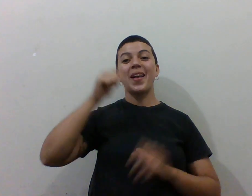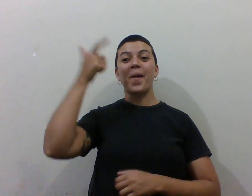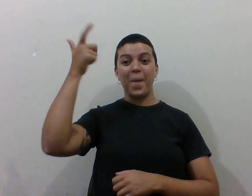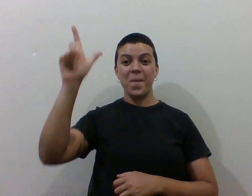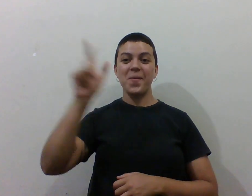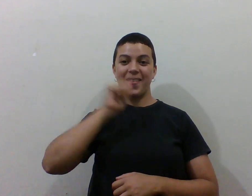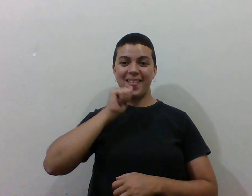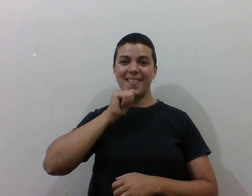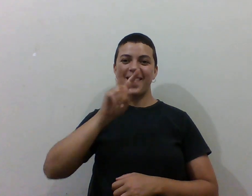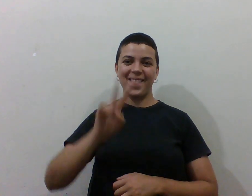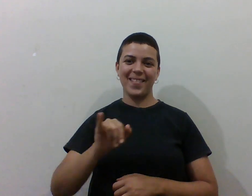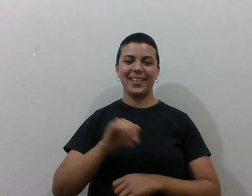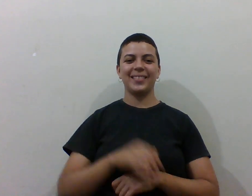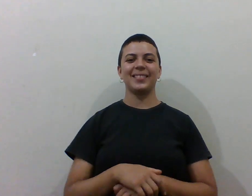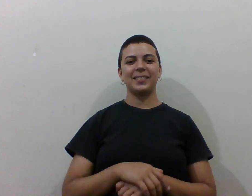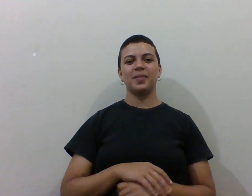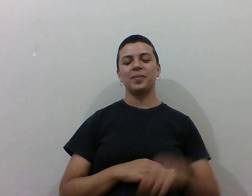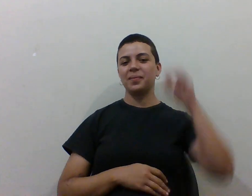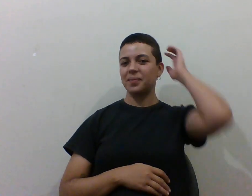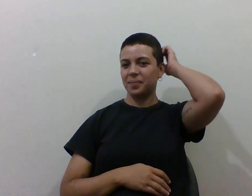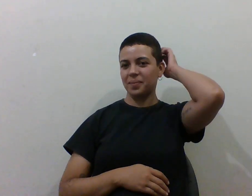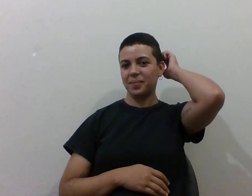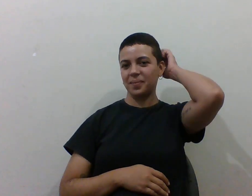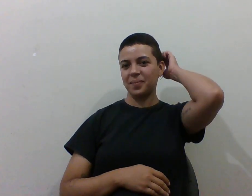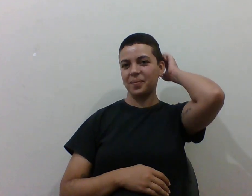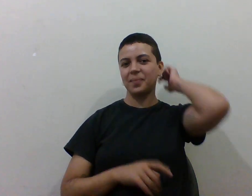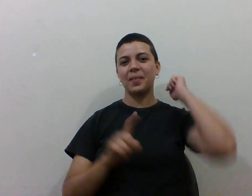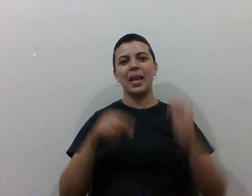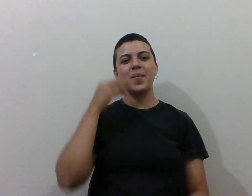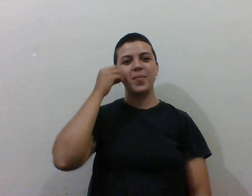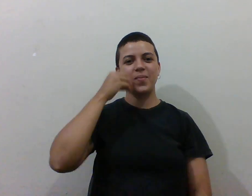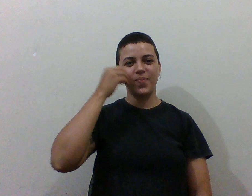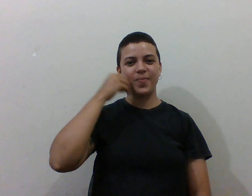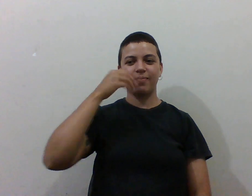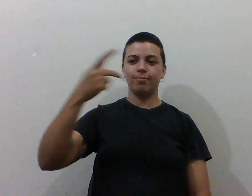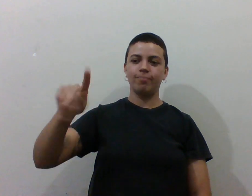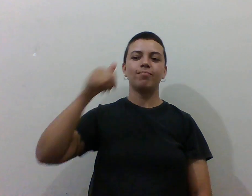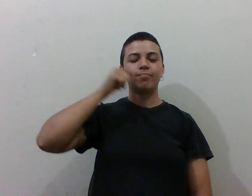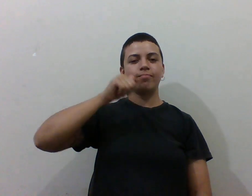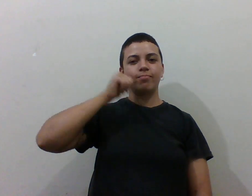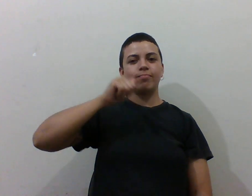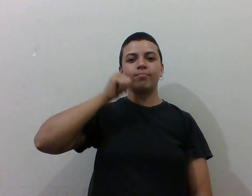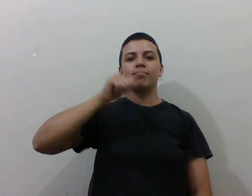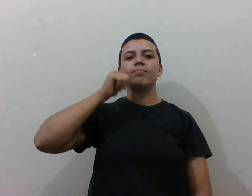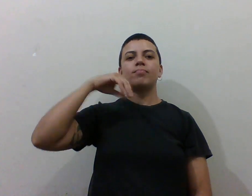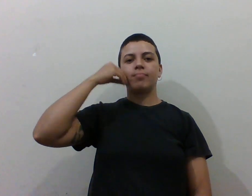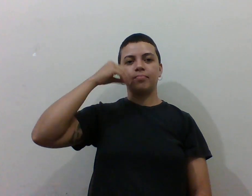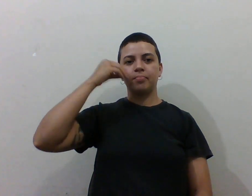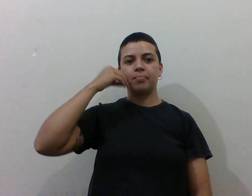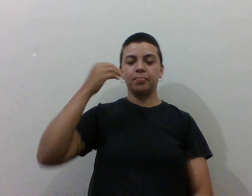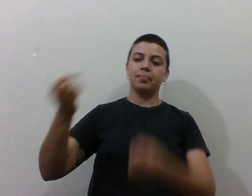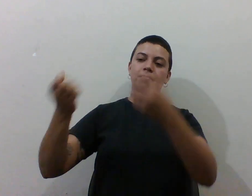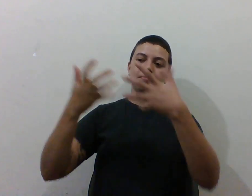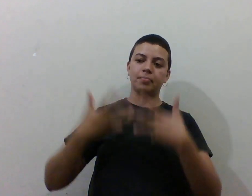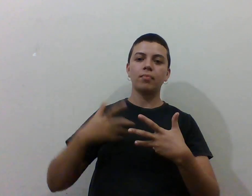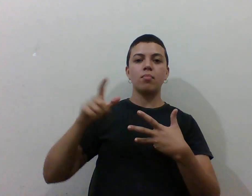o maravilhoso do Gilmar que é a experiência lá na coordenação do Centro de Direitos Humanos mas assim a sua fala